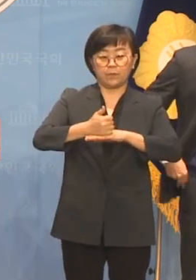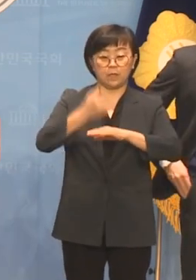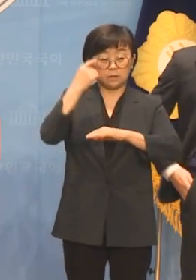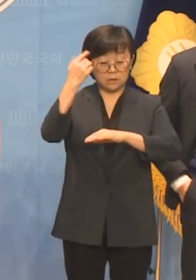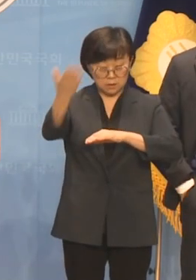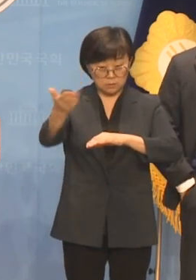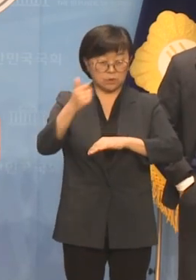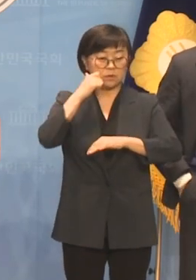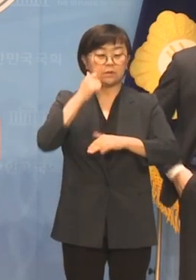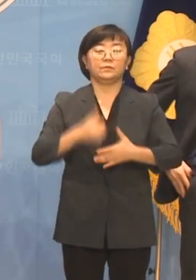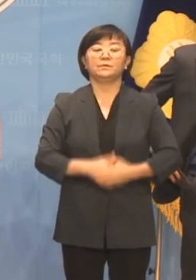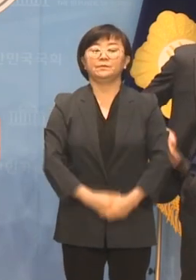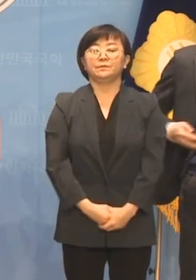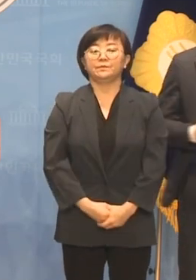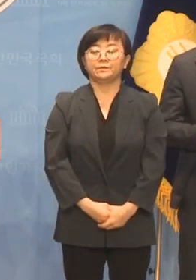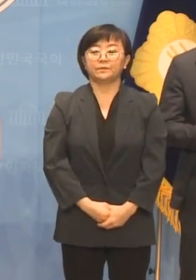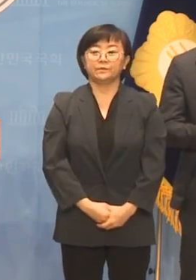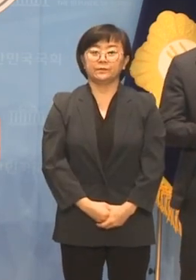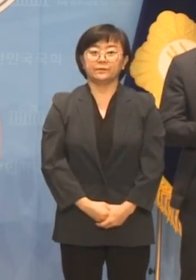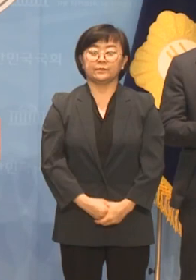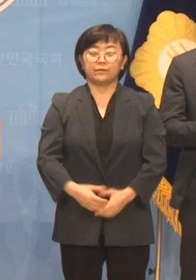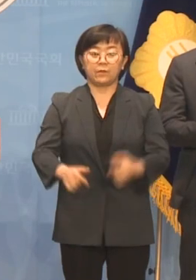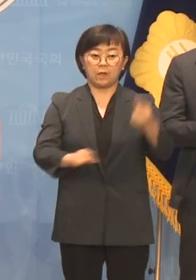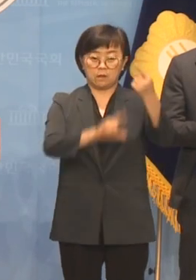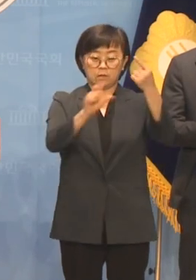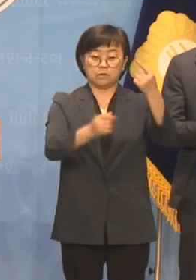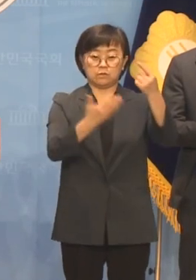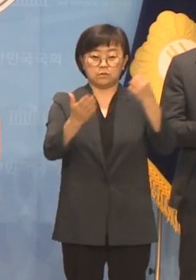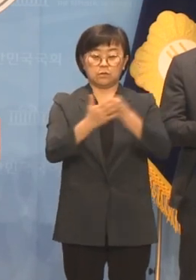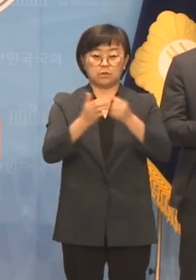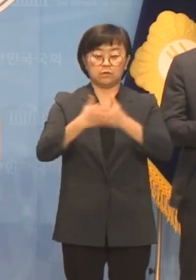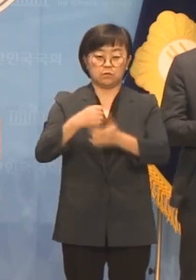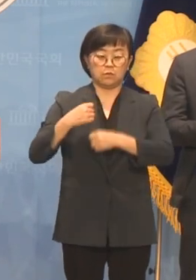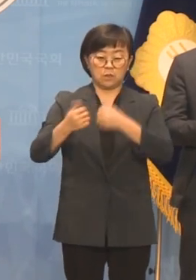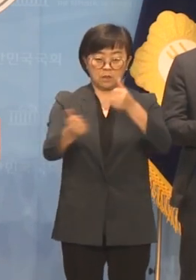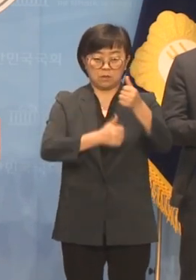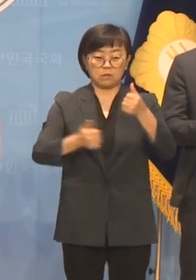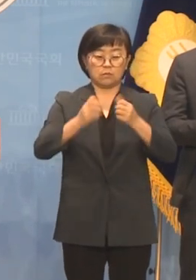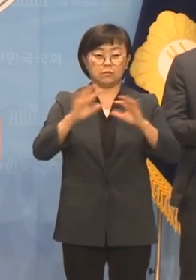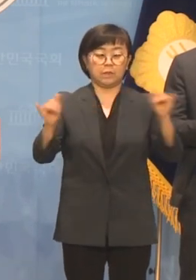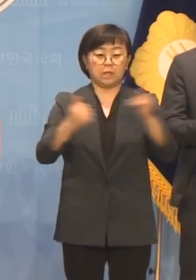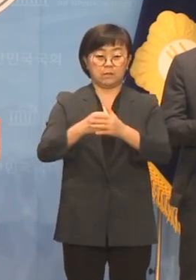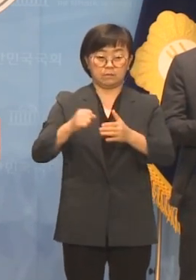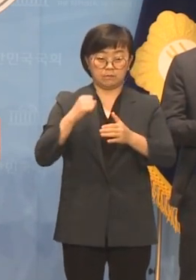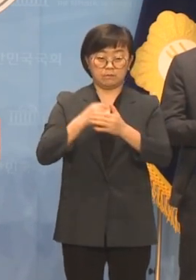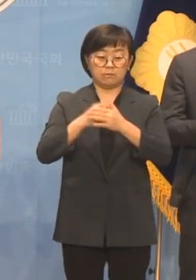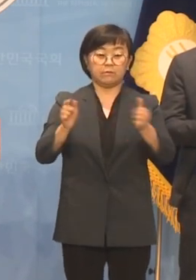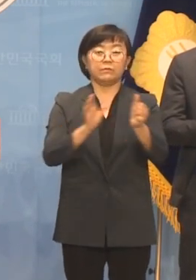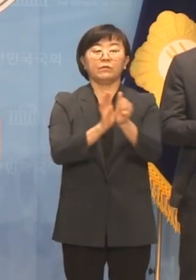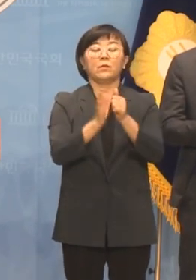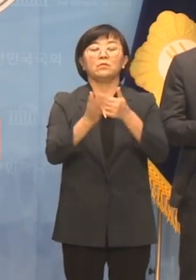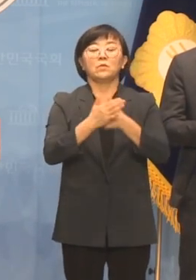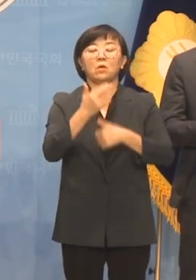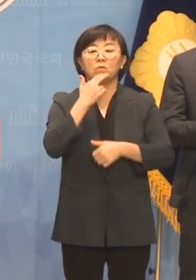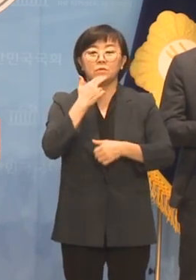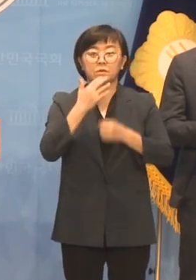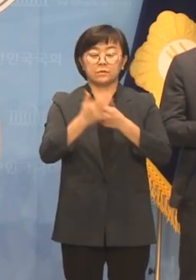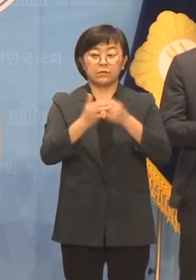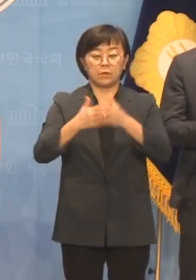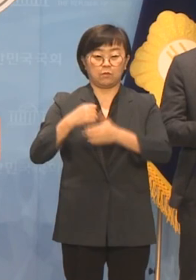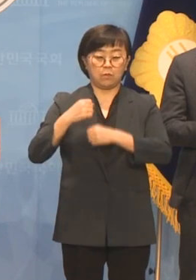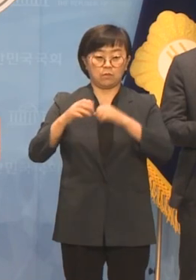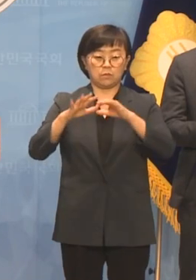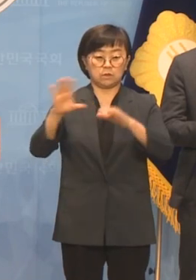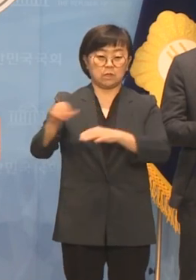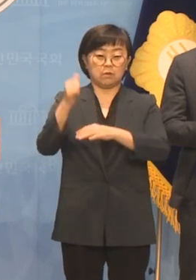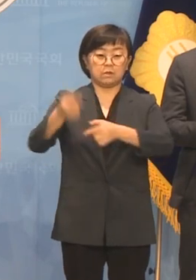질의를 진행하지 못했습니다. 지난 1월 9일 국방위원회도 국민의힘의 비협조로 국방부 장관이 참석하지